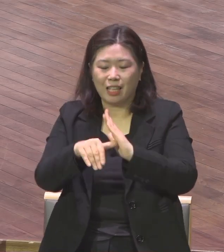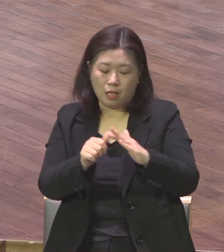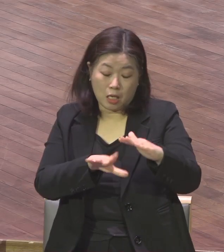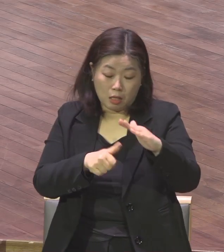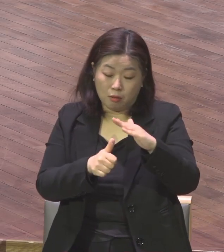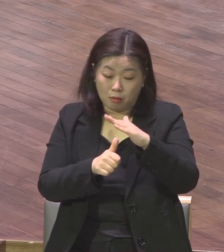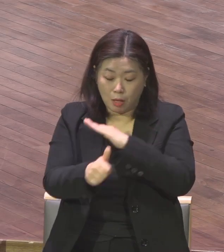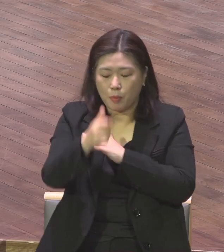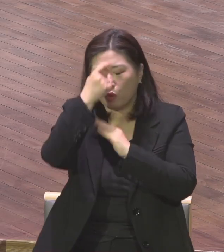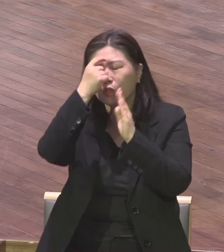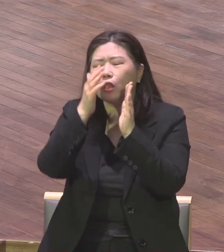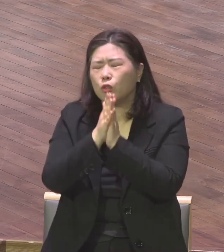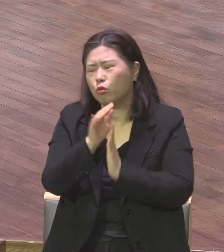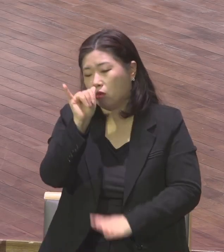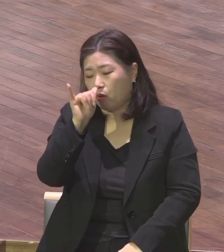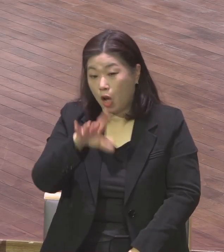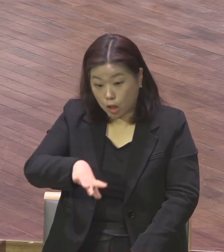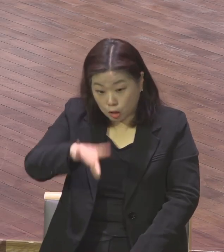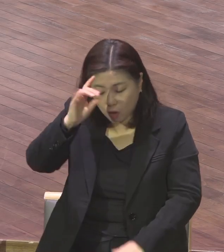이윤영 목사님이죠.